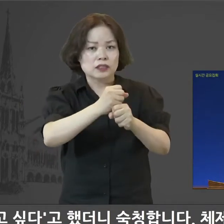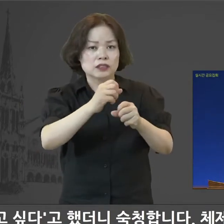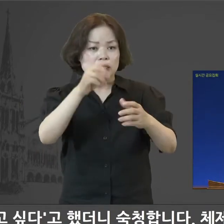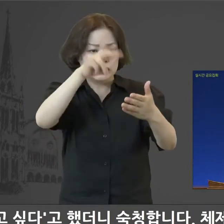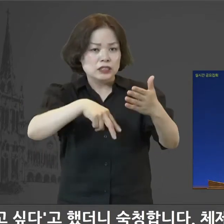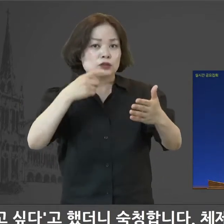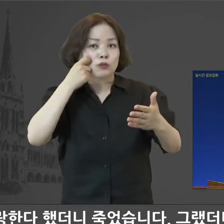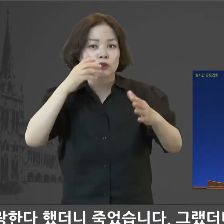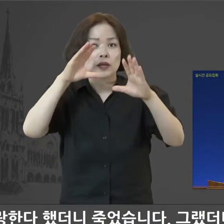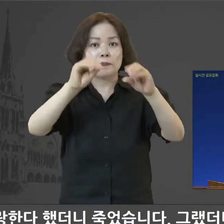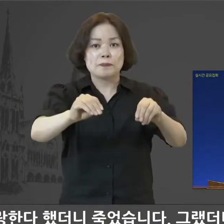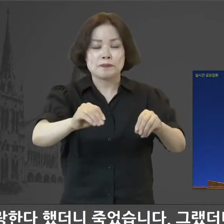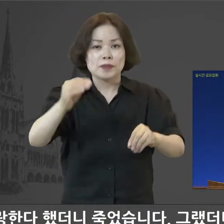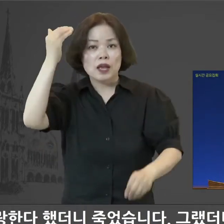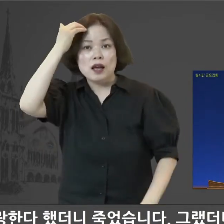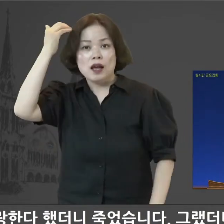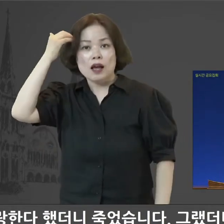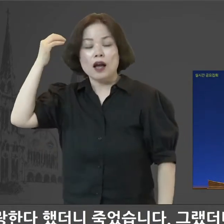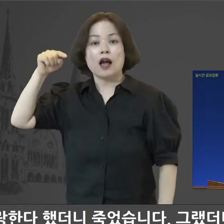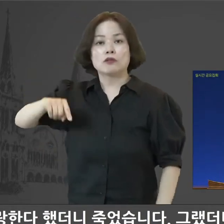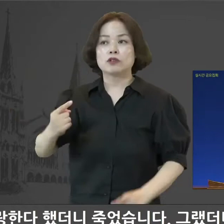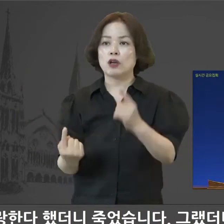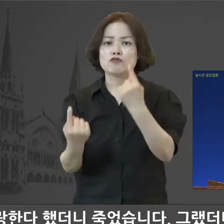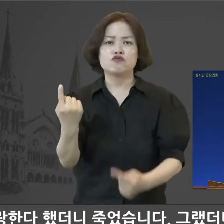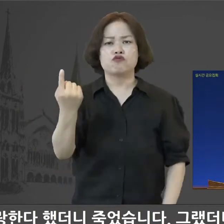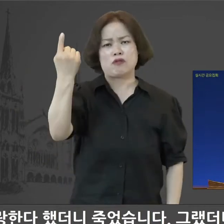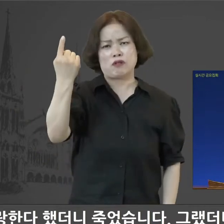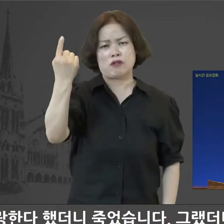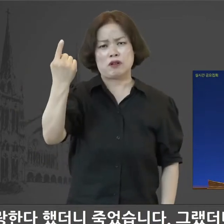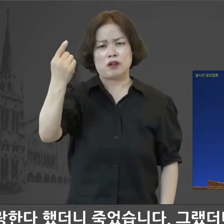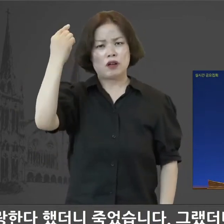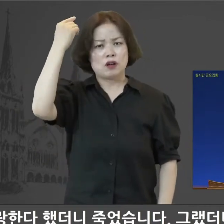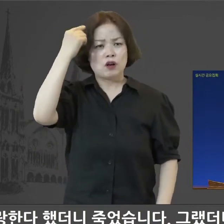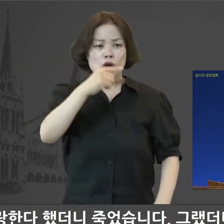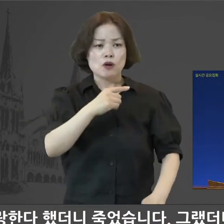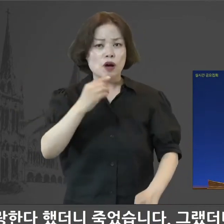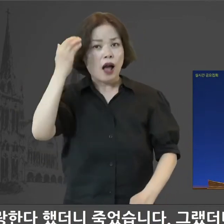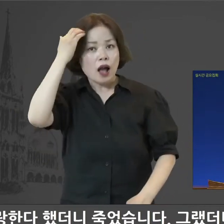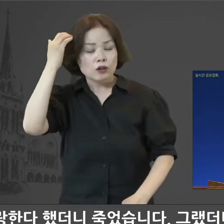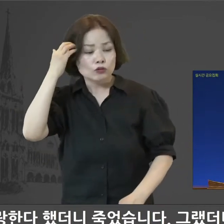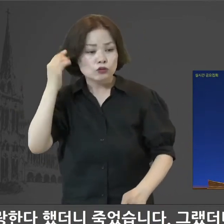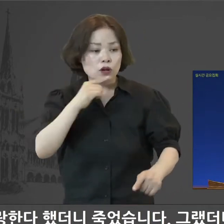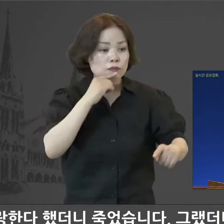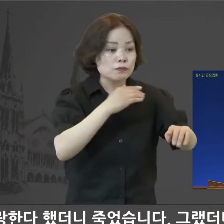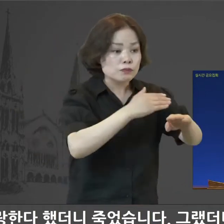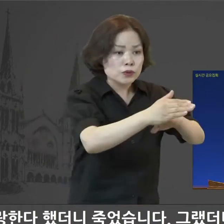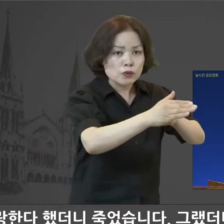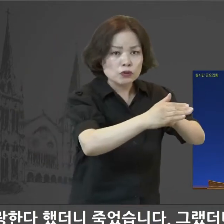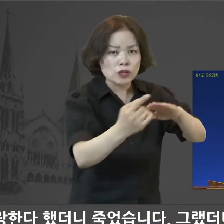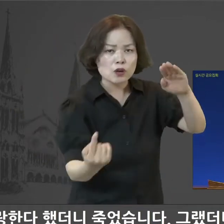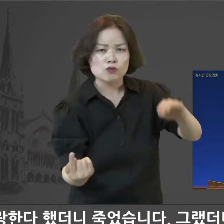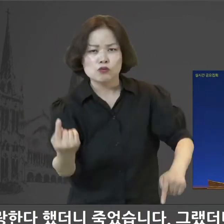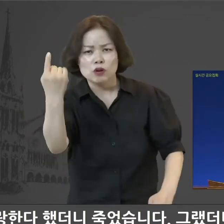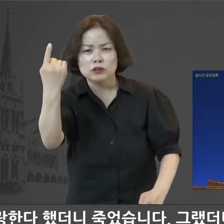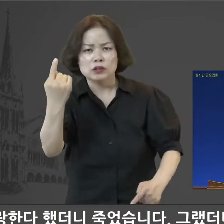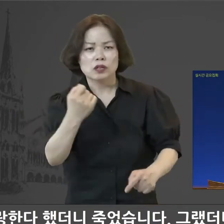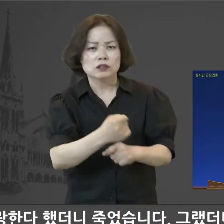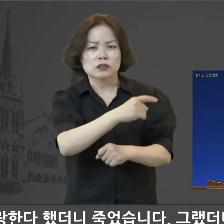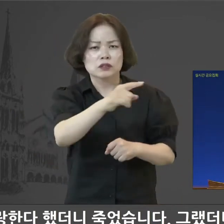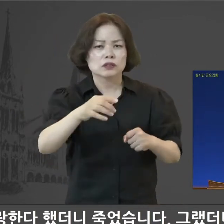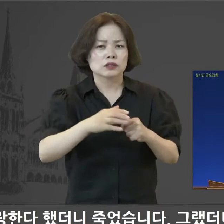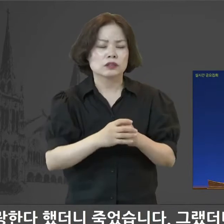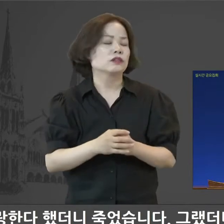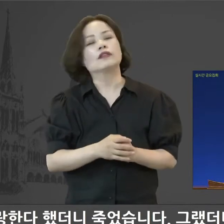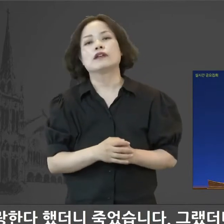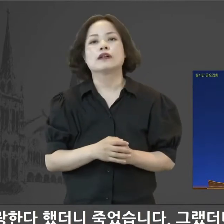이 대한민국이라는 체제의 우월성이 북한과 비교했을 때 어디에 있냐면 백석을 숙청하지 않기